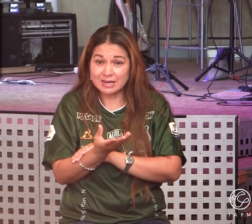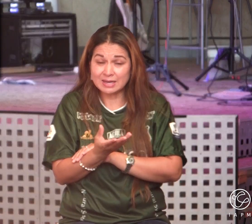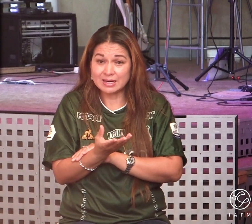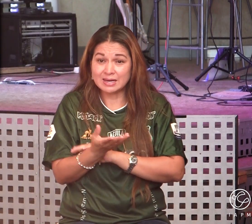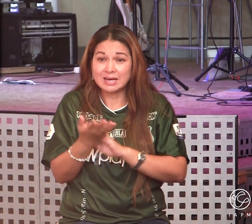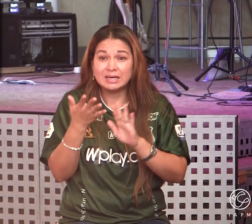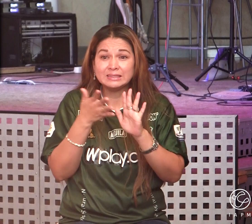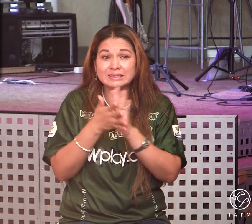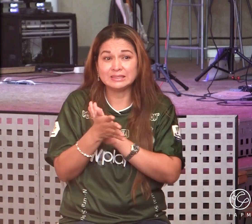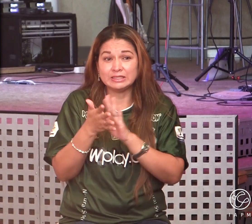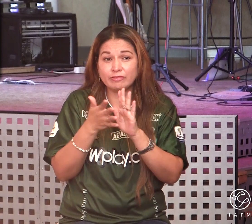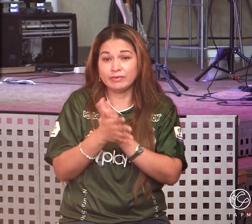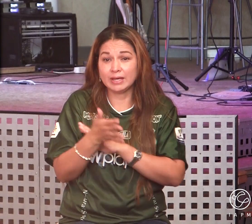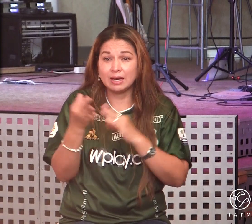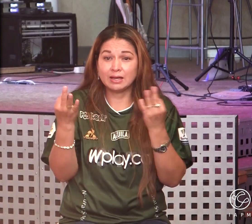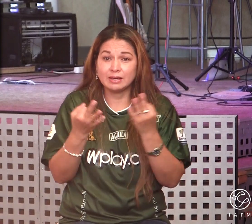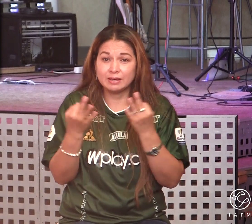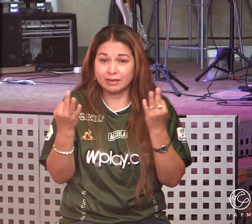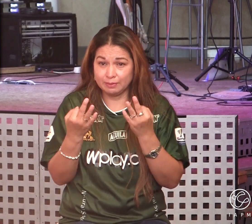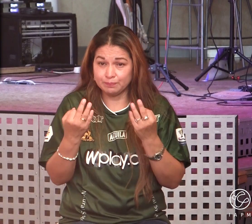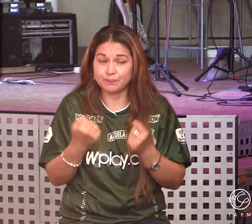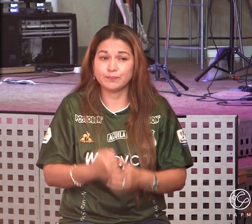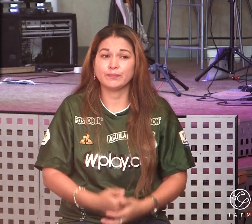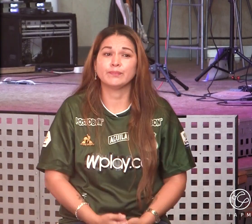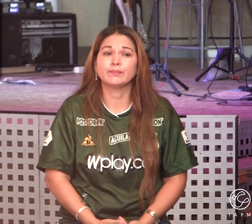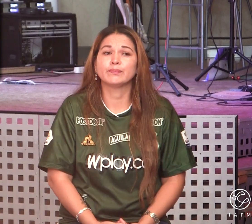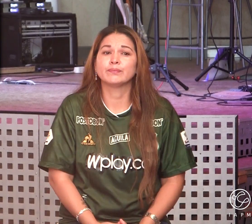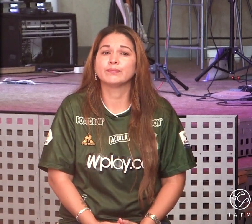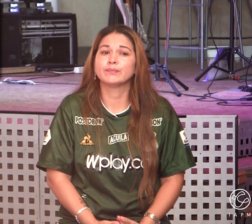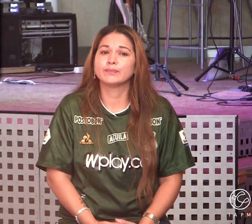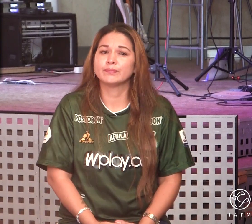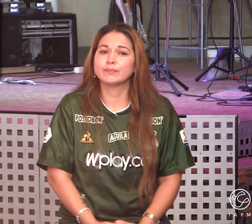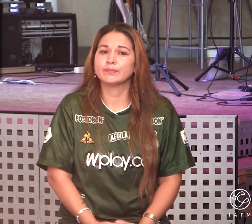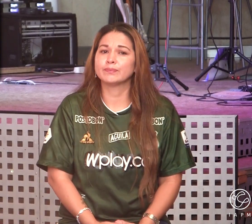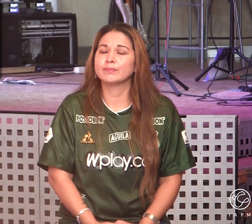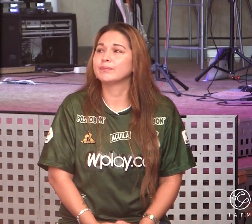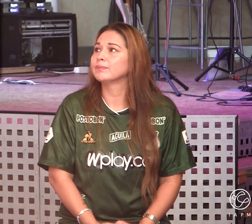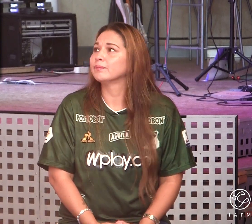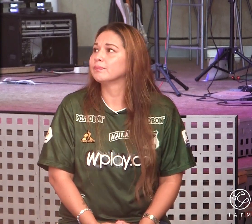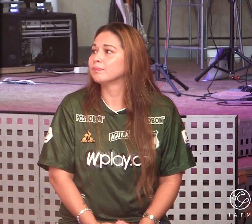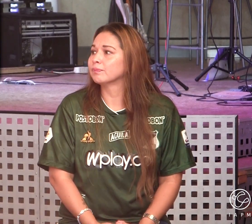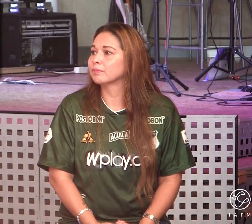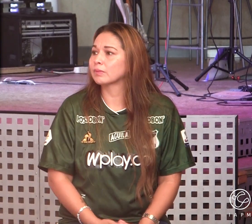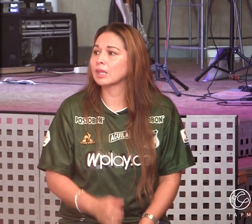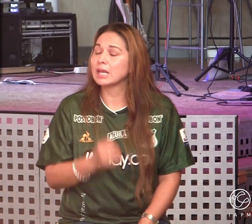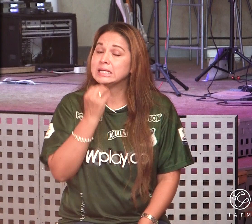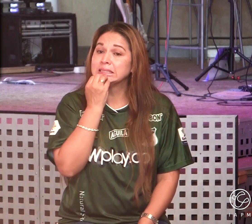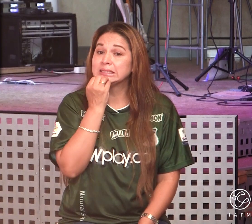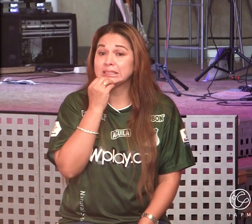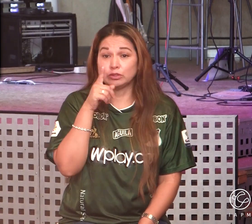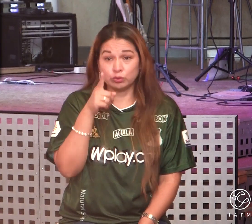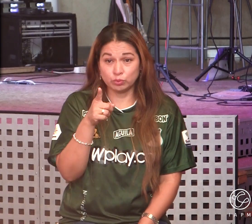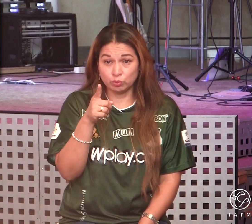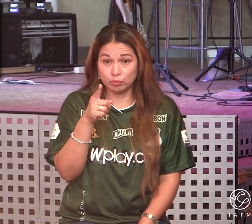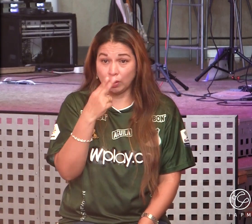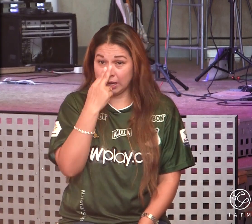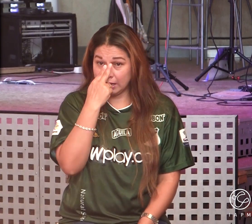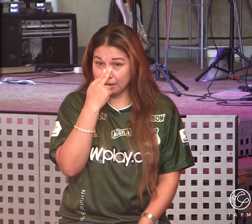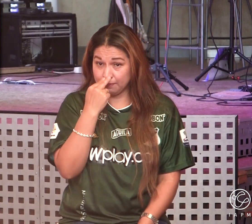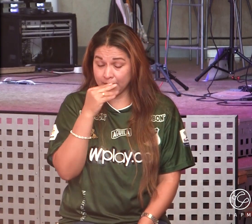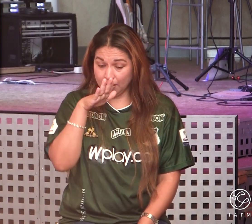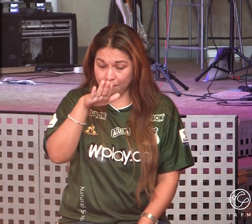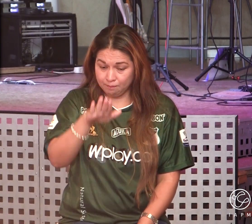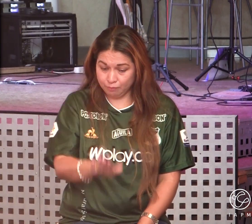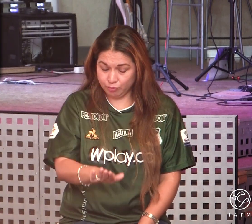vas a explicar todo lo demás. Depende de dónde lo ubicas, depende de dónde tú pones el pie para decir, desde aquí arranca la